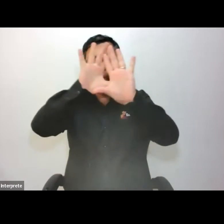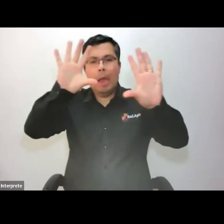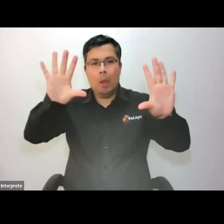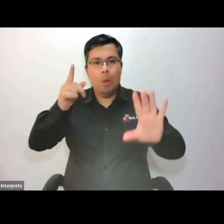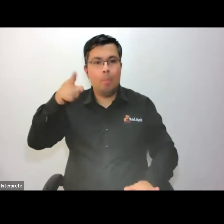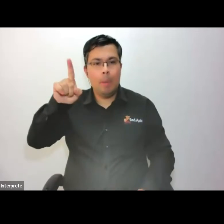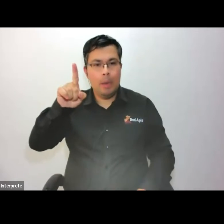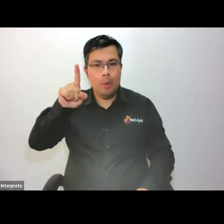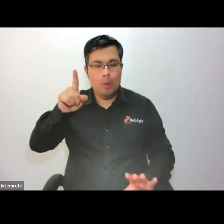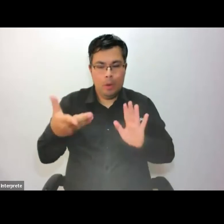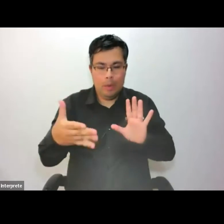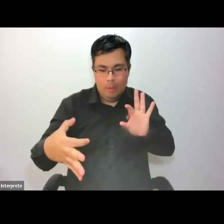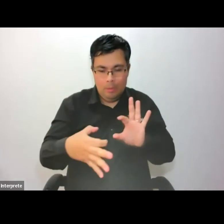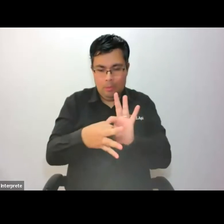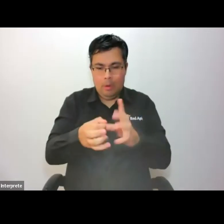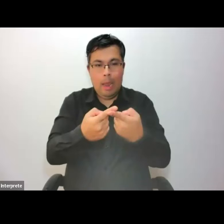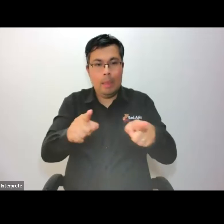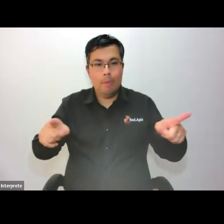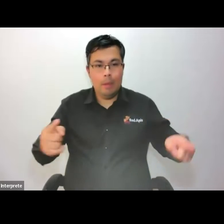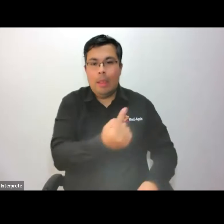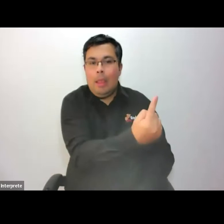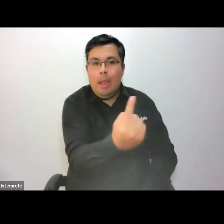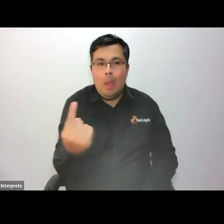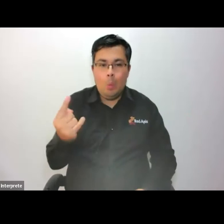cualquier grupo social. Muchas gracias.